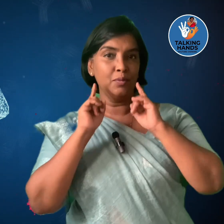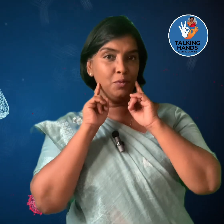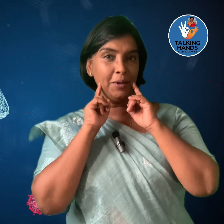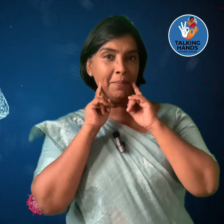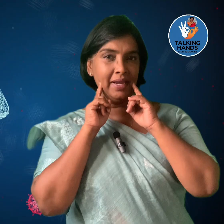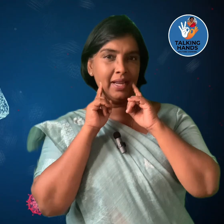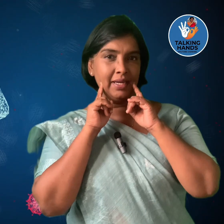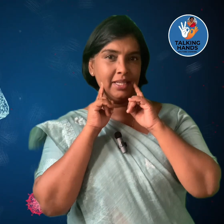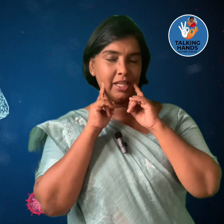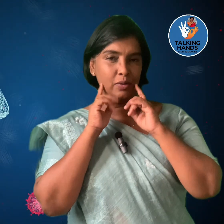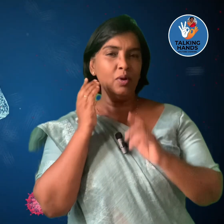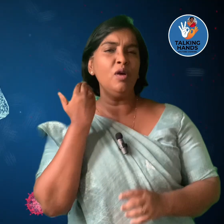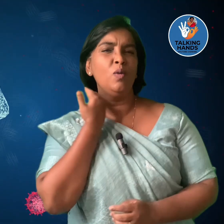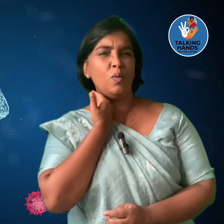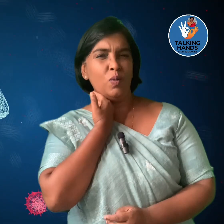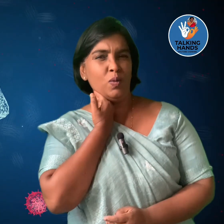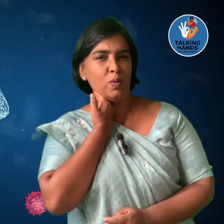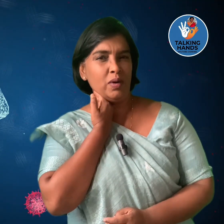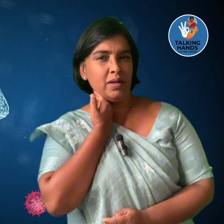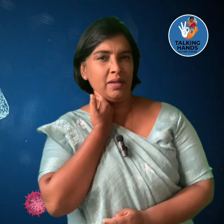උණෙන් පෙන්නන්නේ ඉතියව.